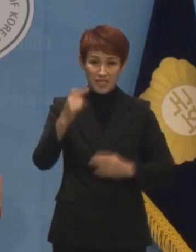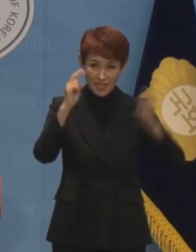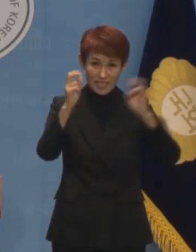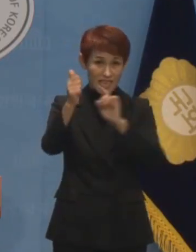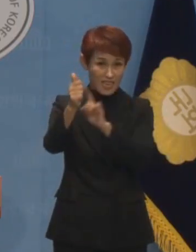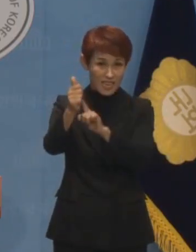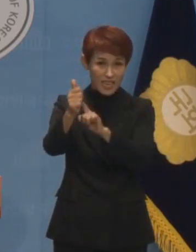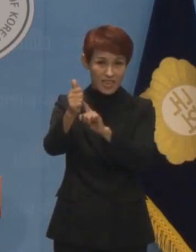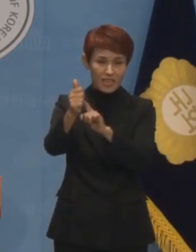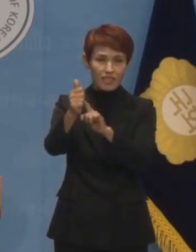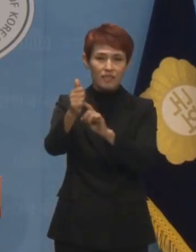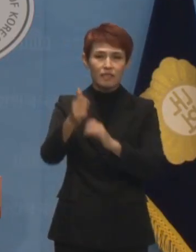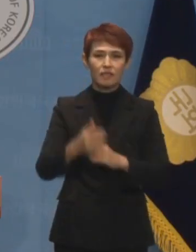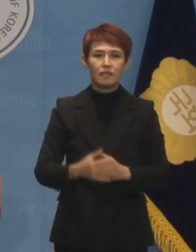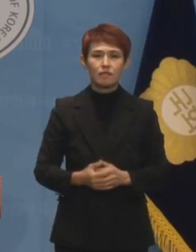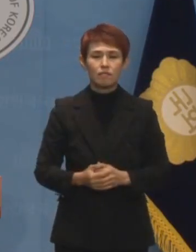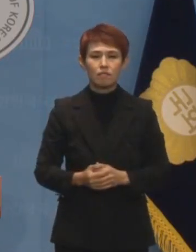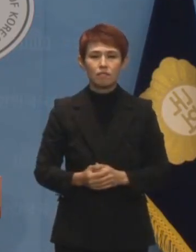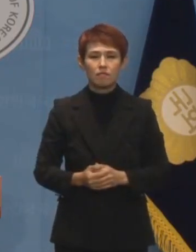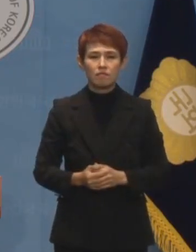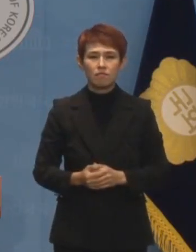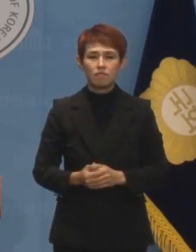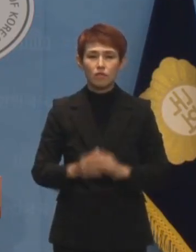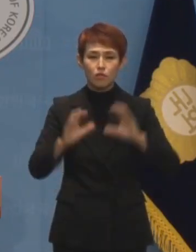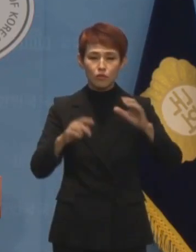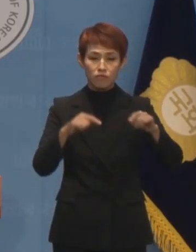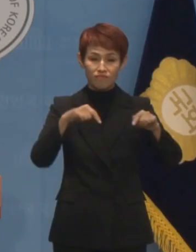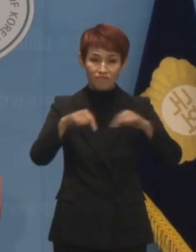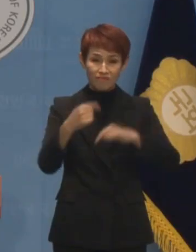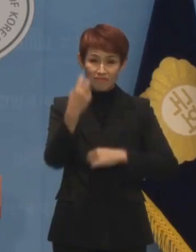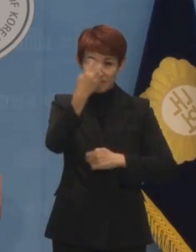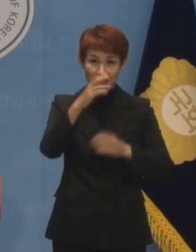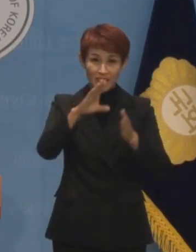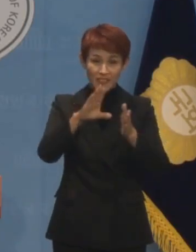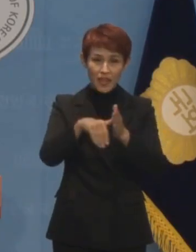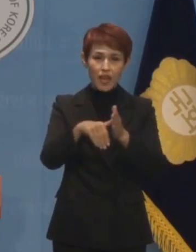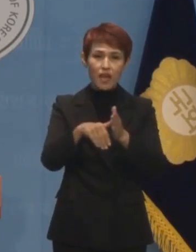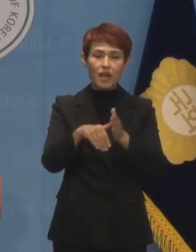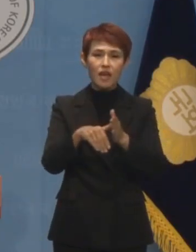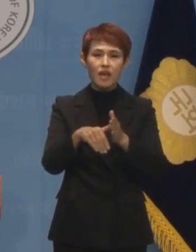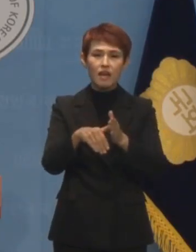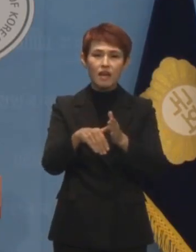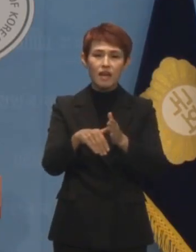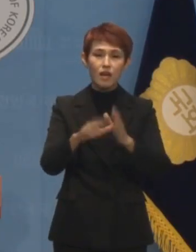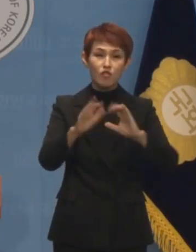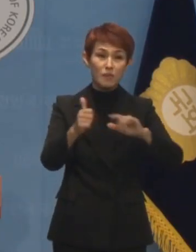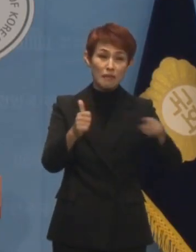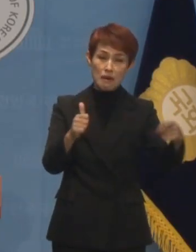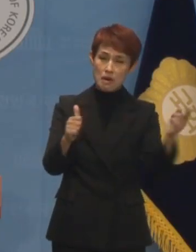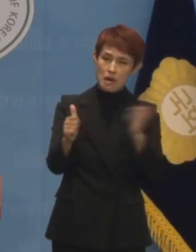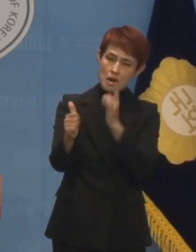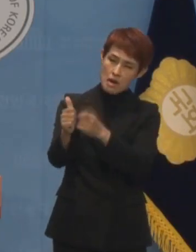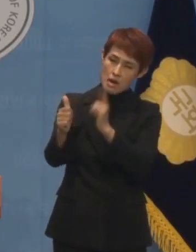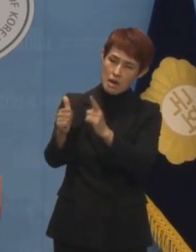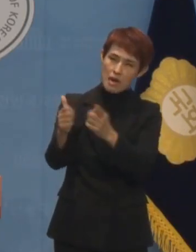사장이 취임 후 첫 국감에서 국민적 비난을 거세게 받고